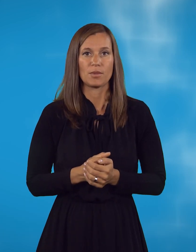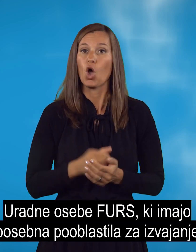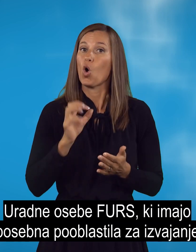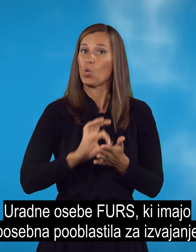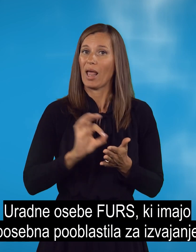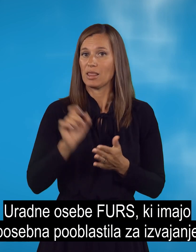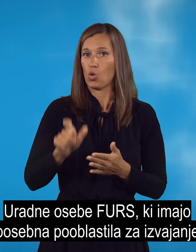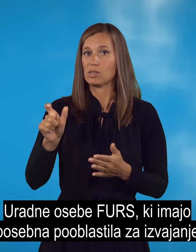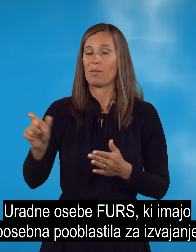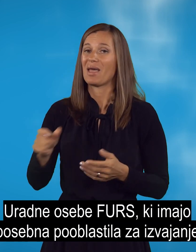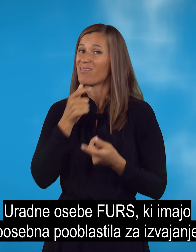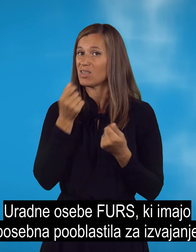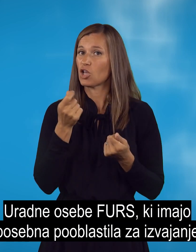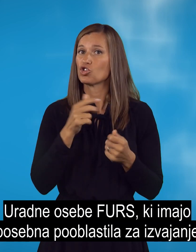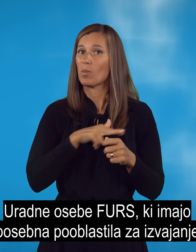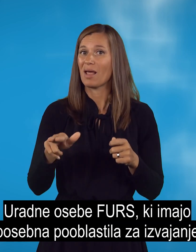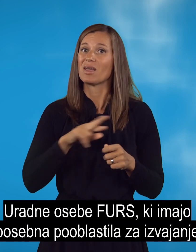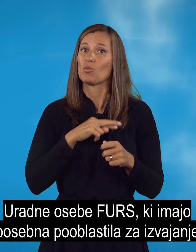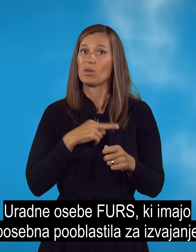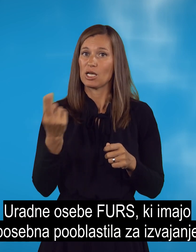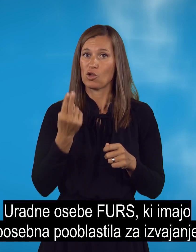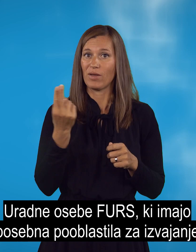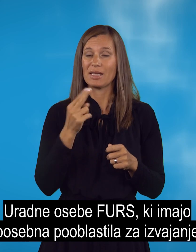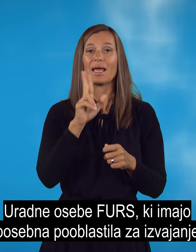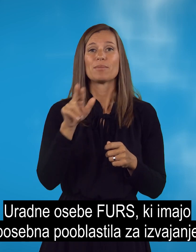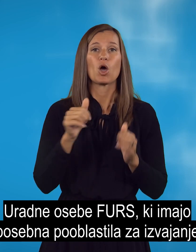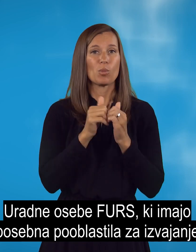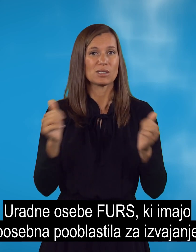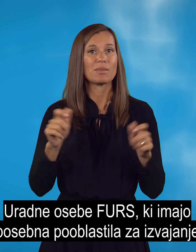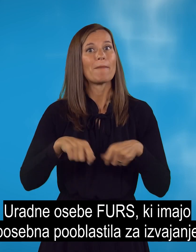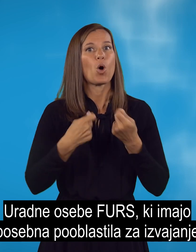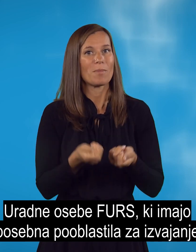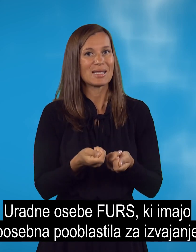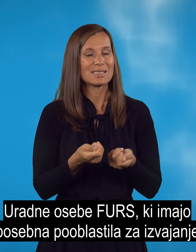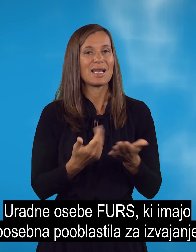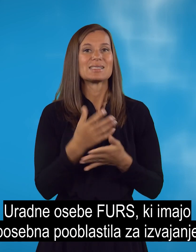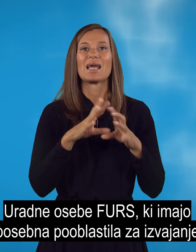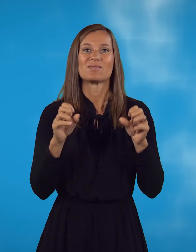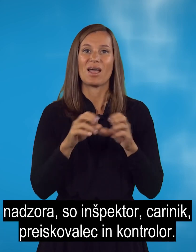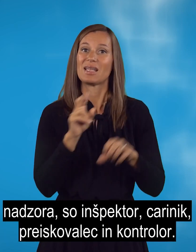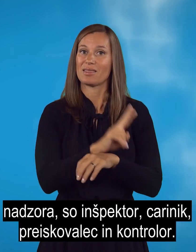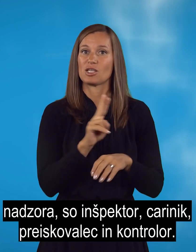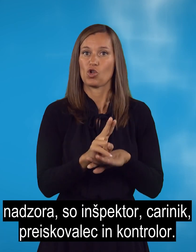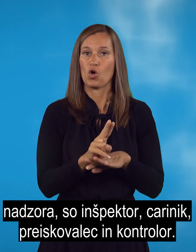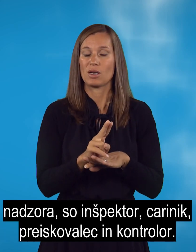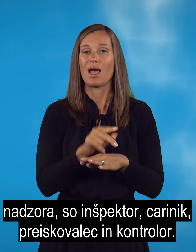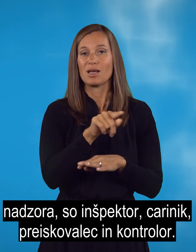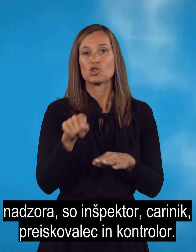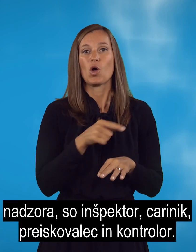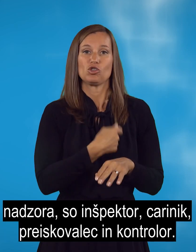Uradne osebe Finančne uprave Republike Slovenije, ki imajo posebna pooblastila za izvajanje nadzora, so